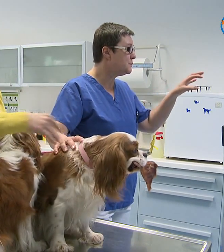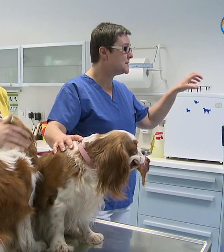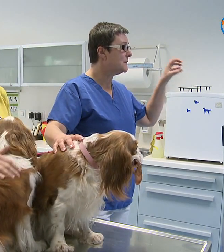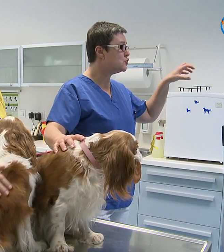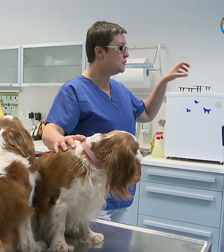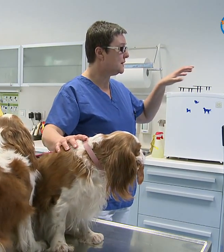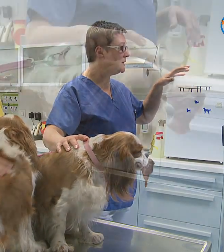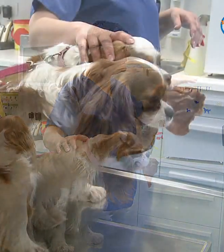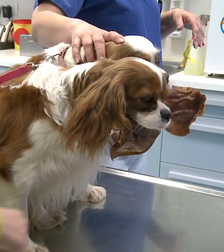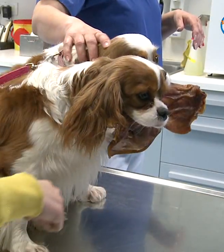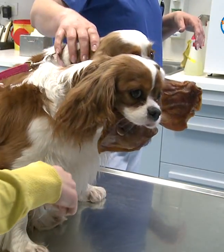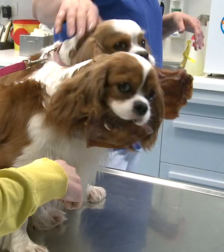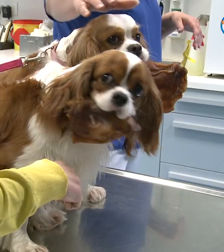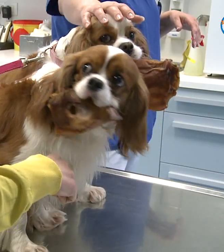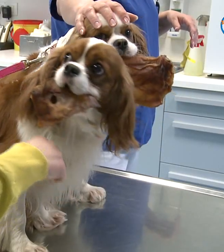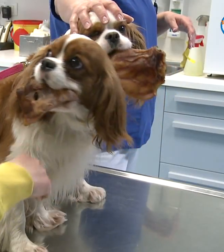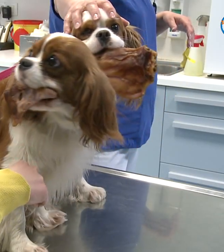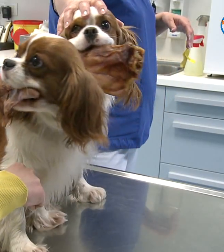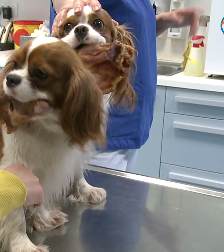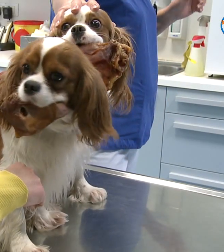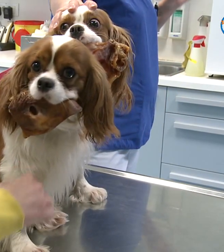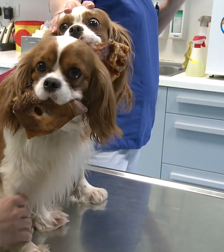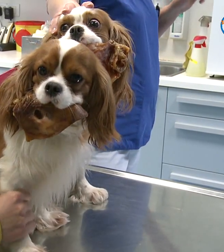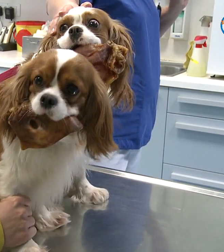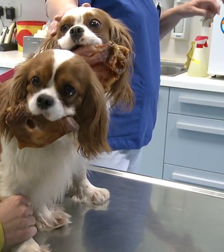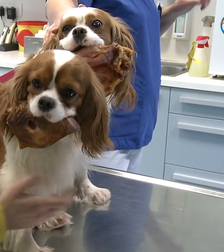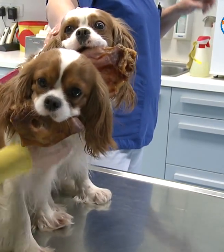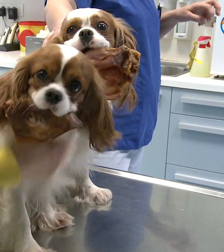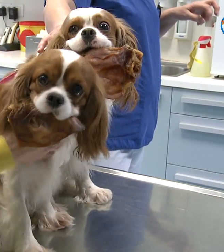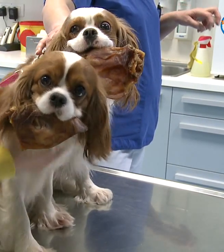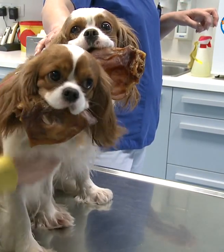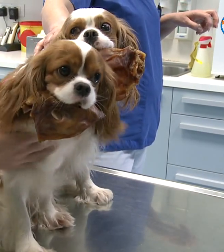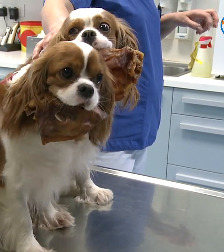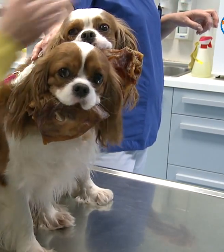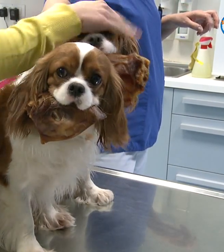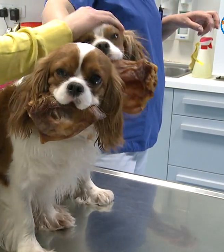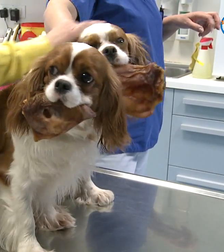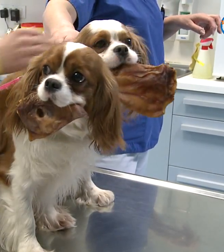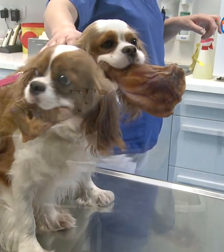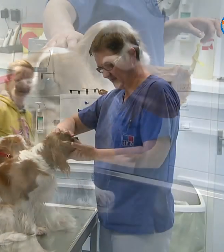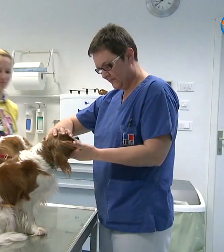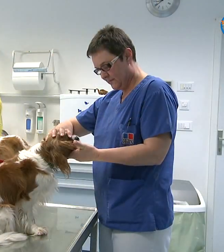Jaz ne poznam človeka... Daj mi 5. Daš 5? Ne? Dajmo.